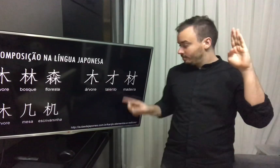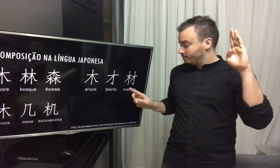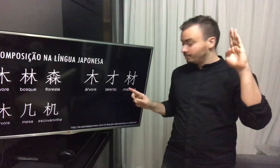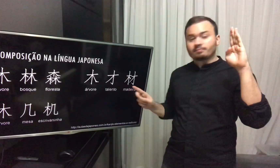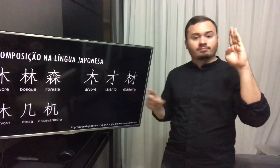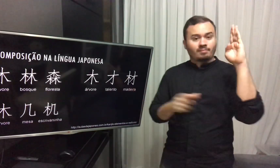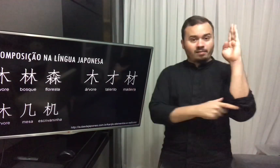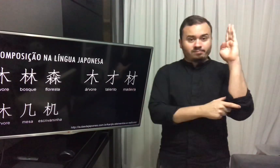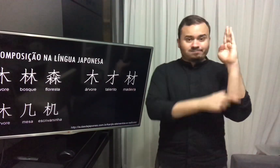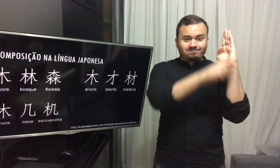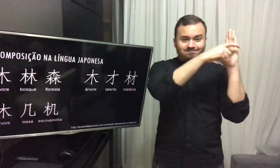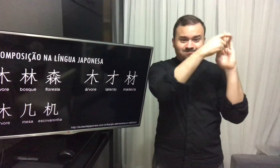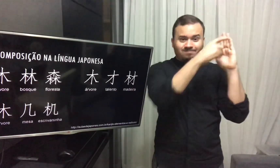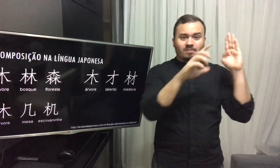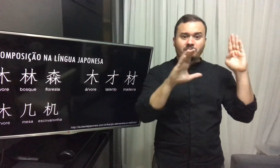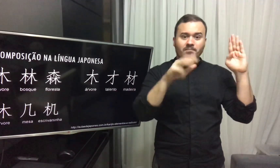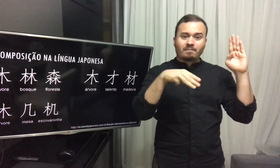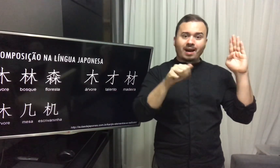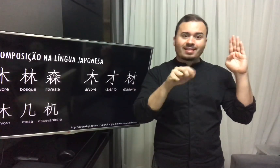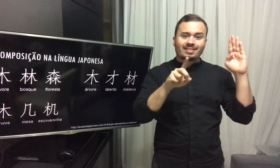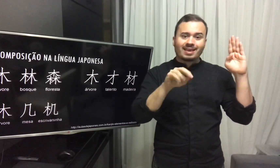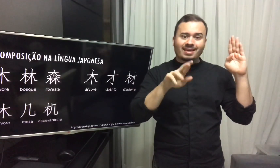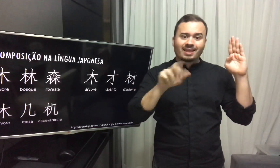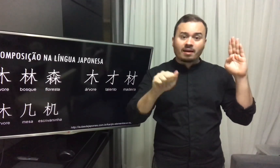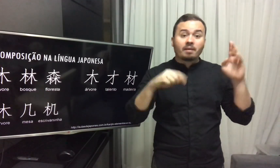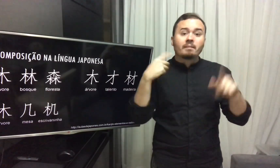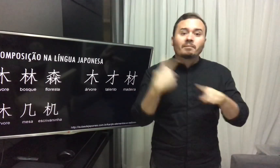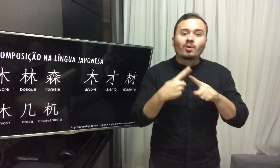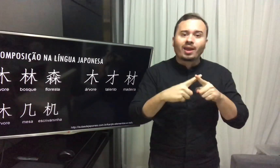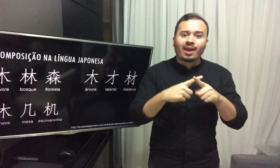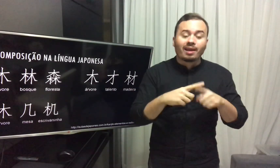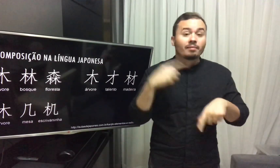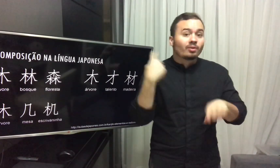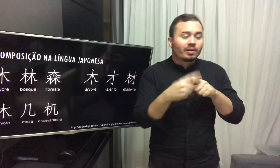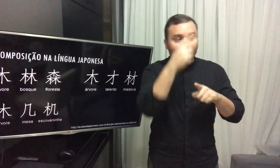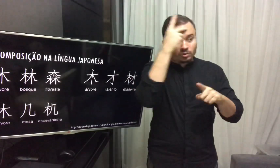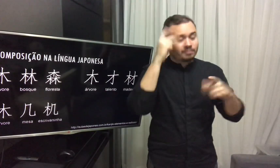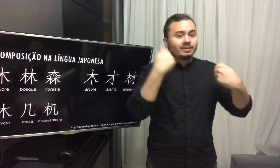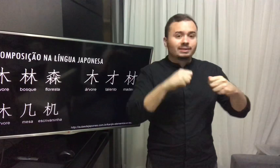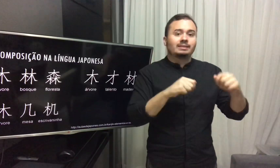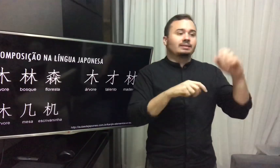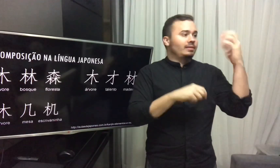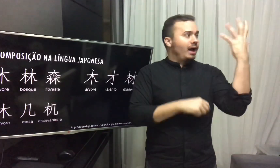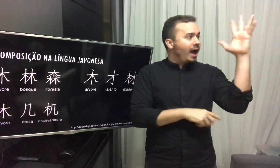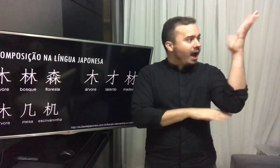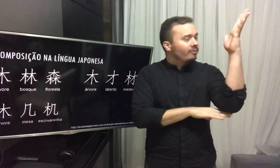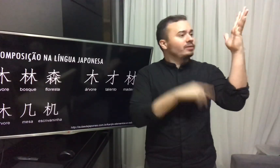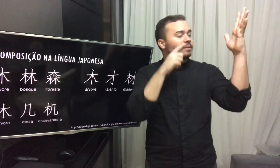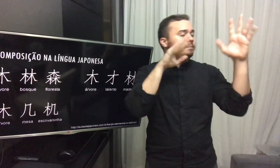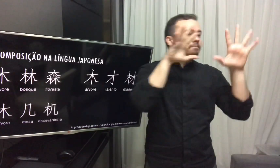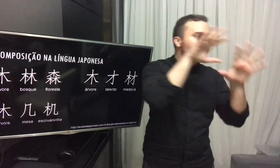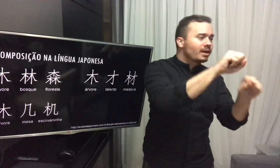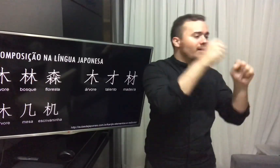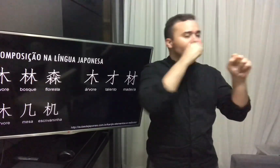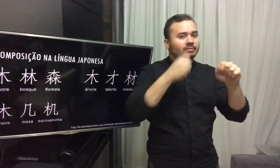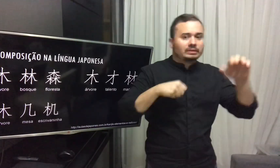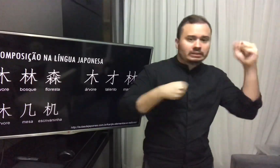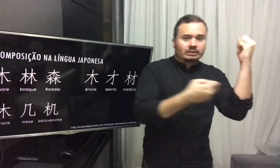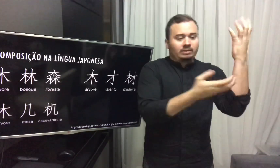madeira. O significado de madeira, ou seja, é uma coisa que requer uma habilidade,